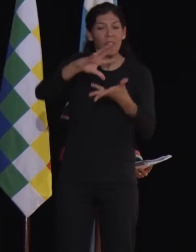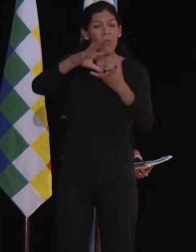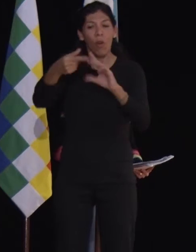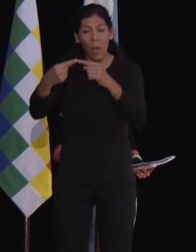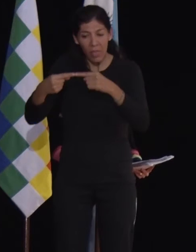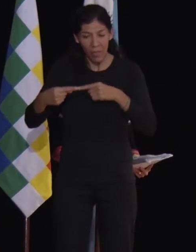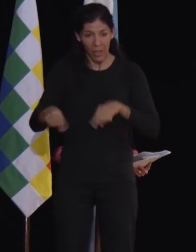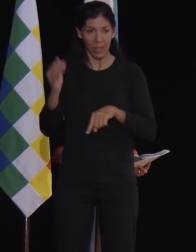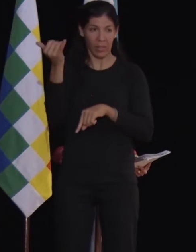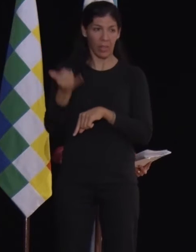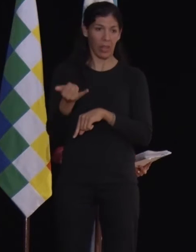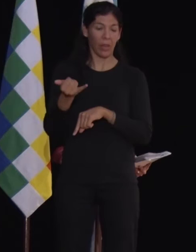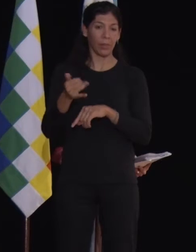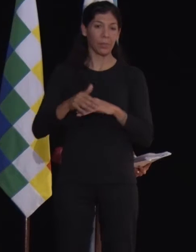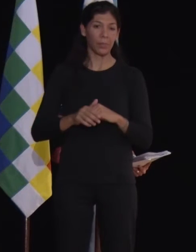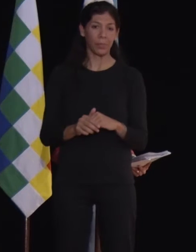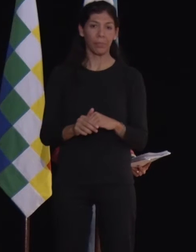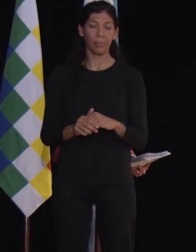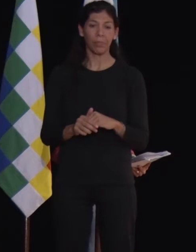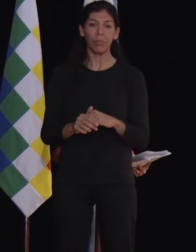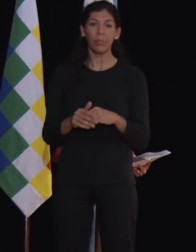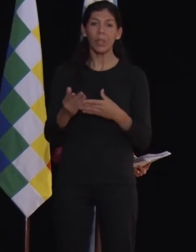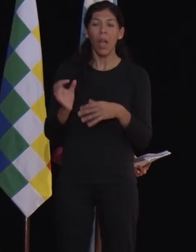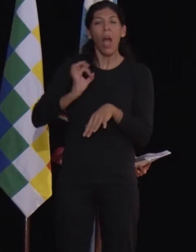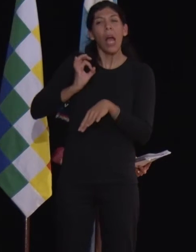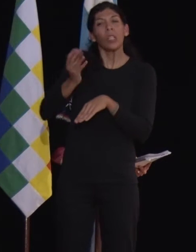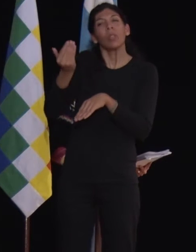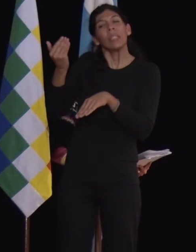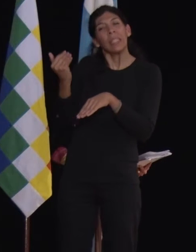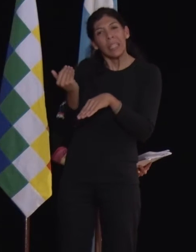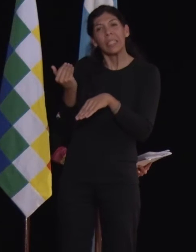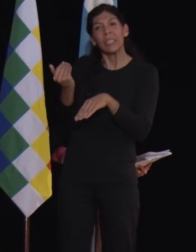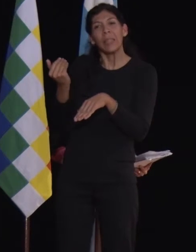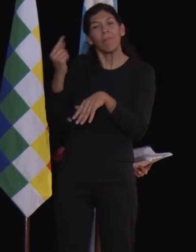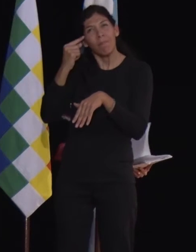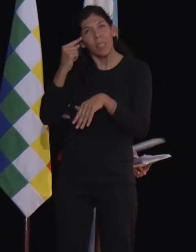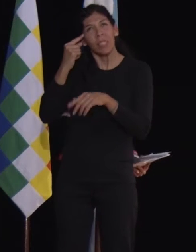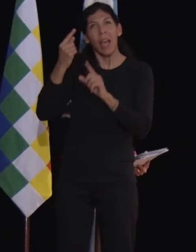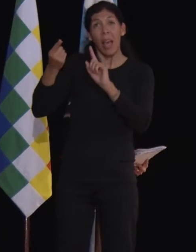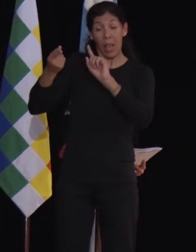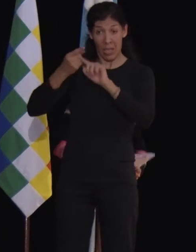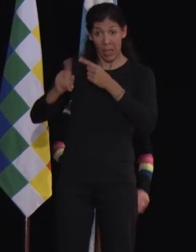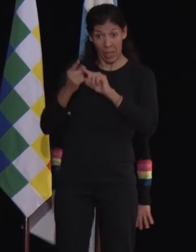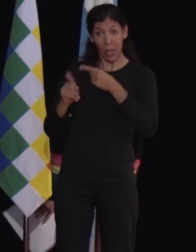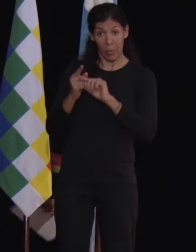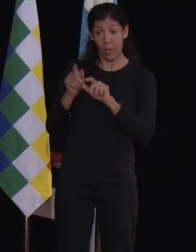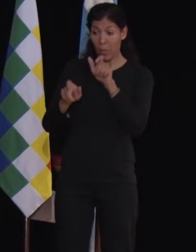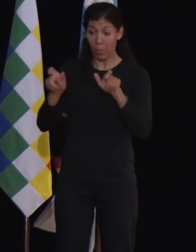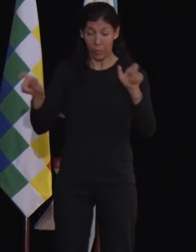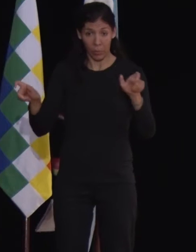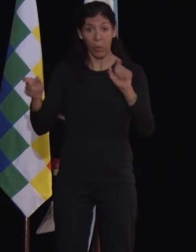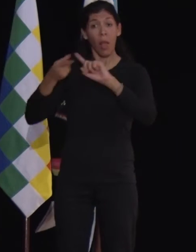interpretación lo que notamos hace algunos años es que los intérpretes de lengua de señas se ven dentro de